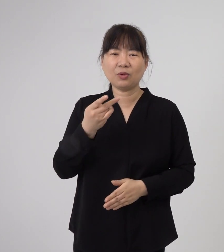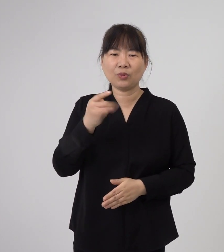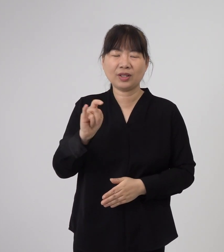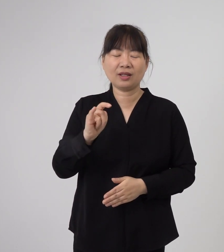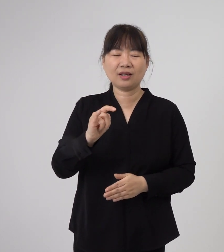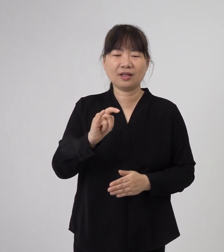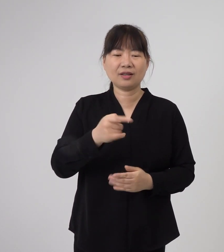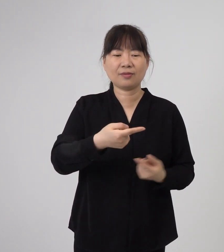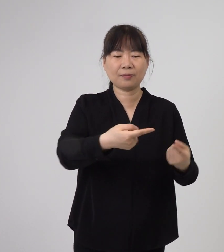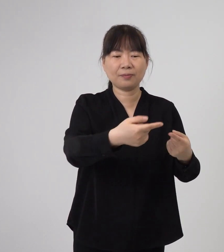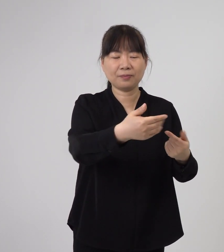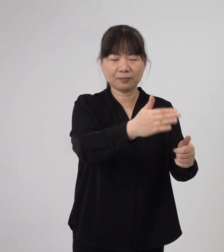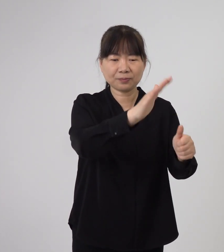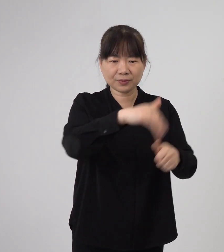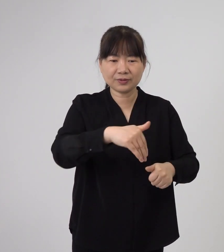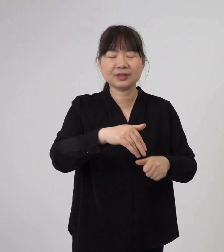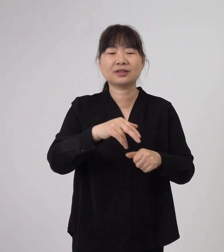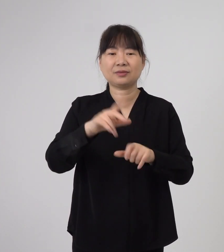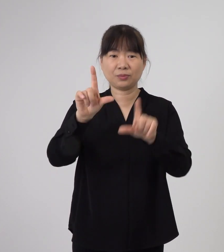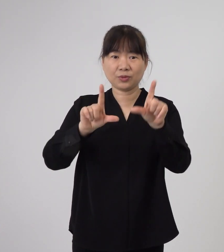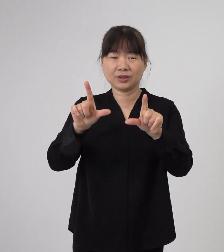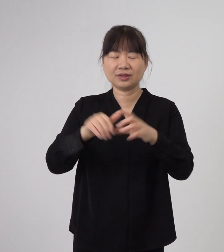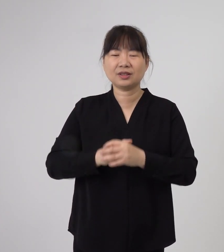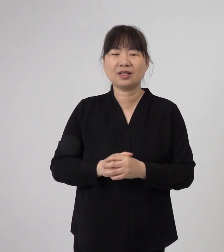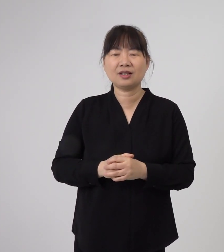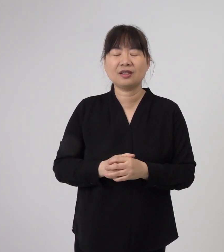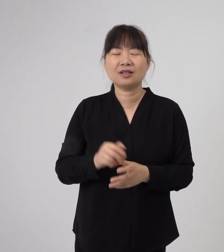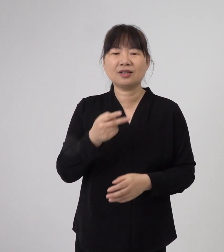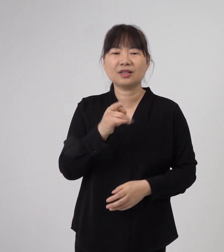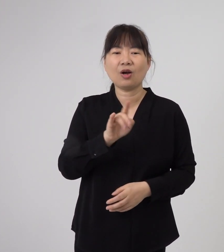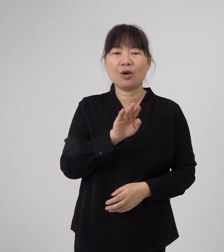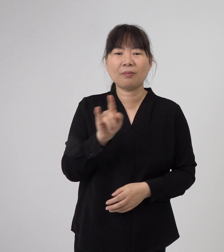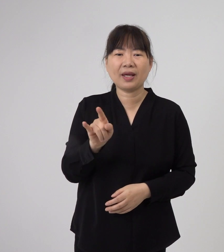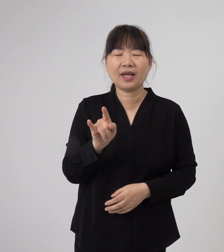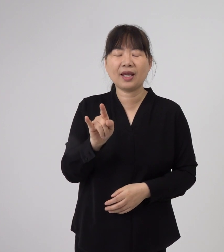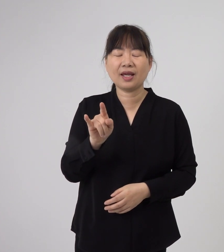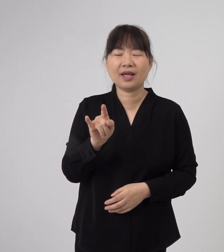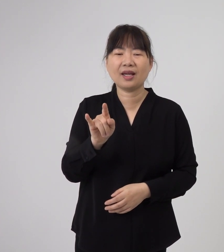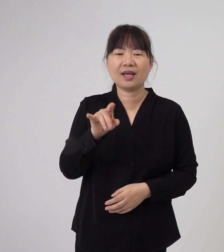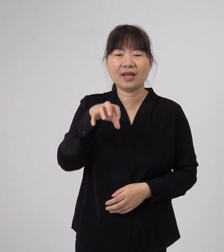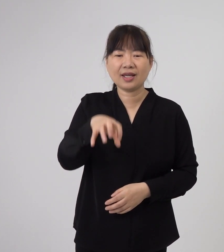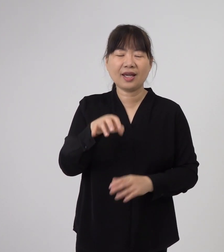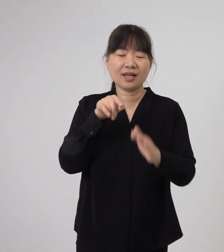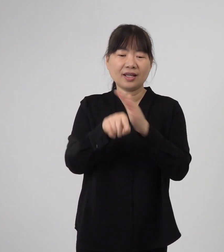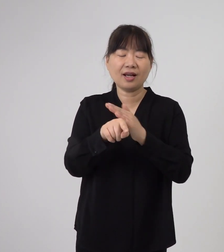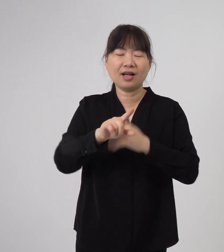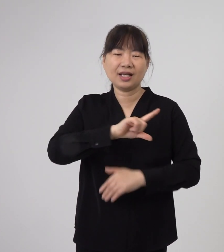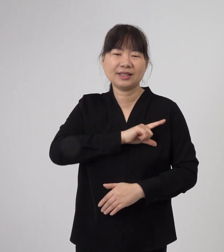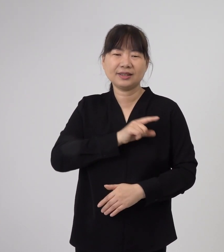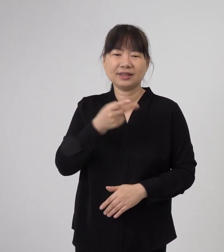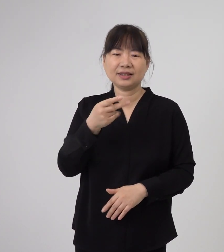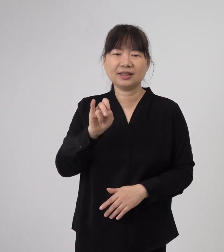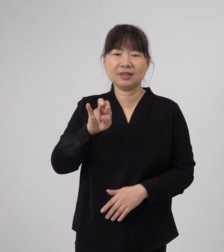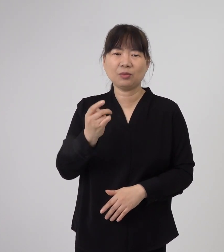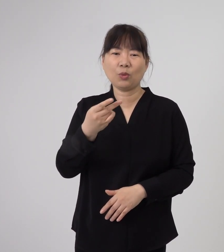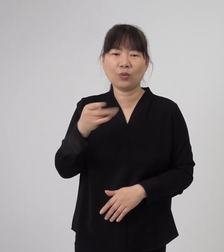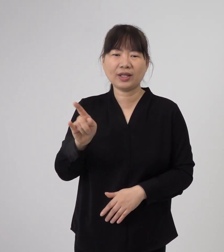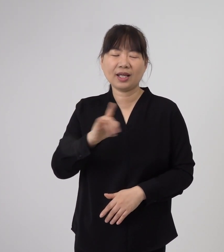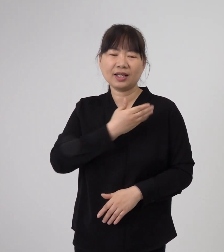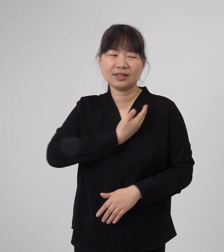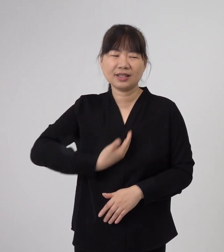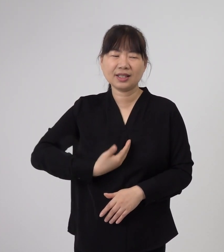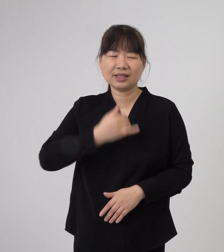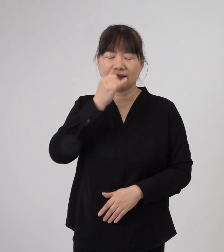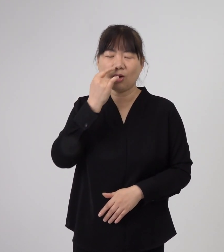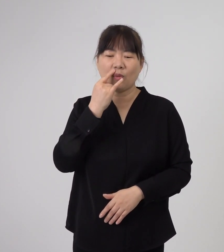합류시키는 장면입니다. 바울이 더베와 루스드라에도 이름에 거기 디모데라 하는 제자가 있으니